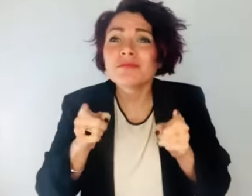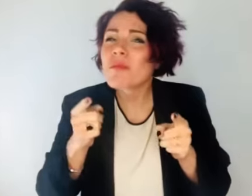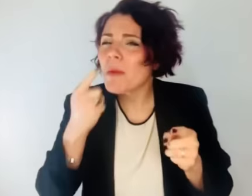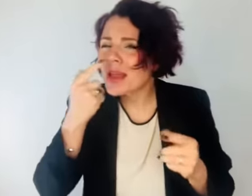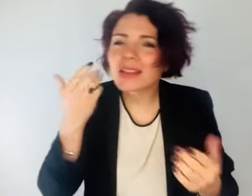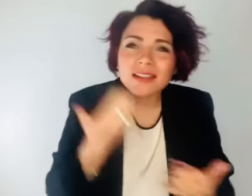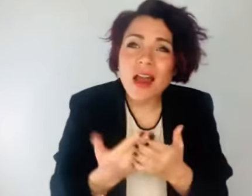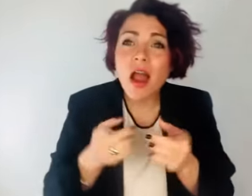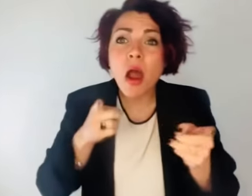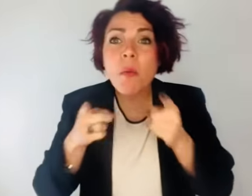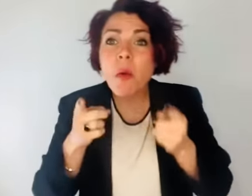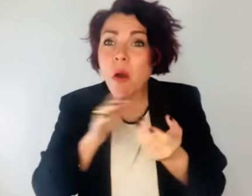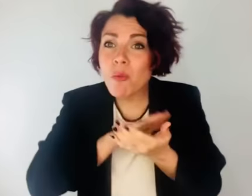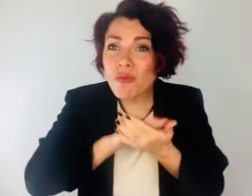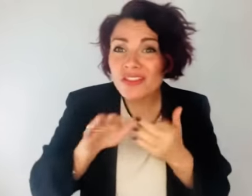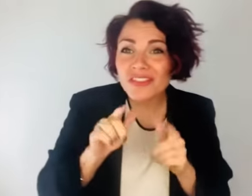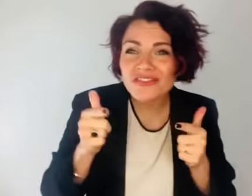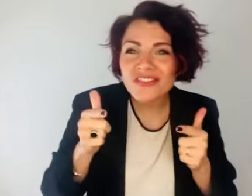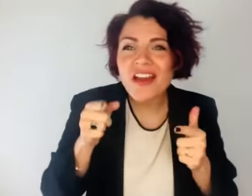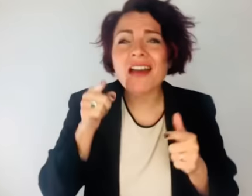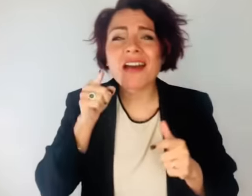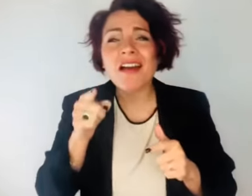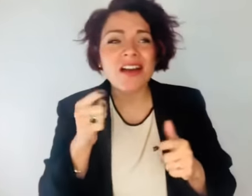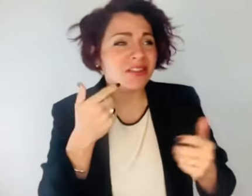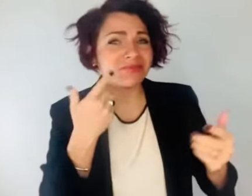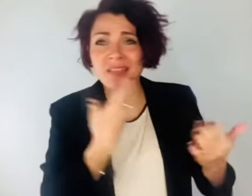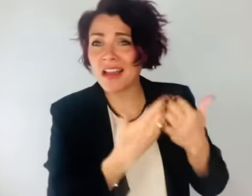proprio perché sono impure che devono avvicinarsi al signore